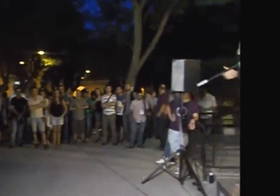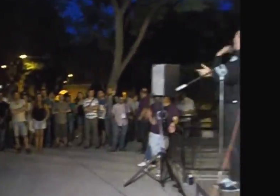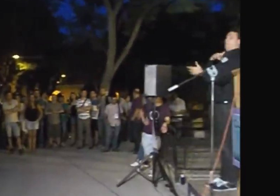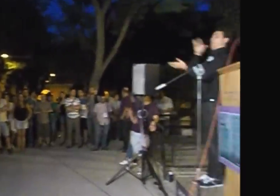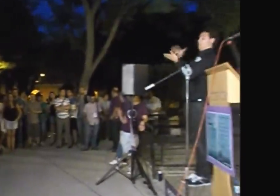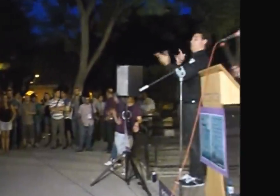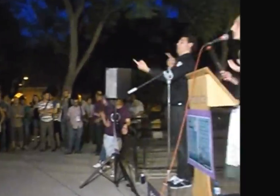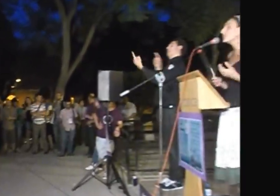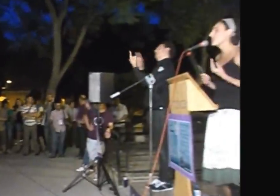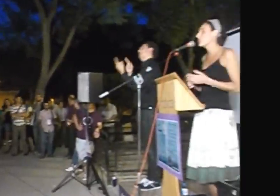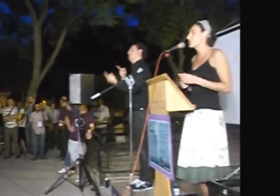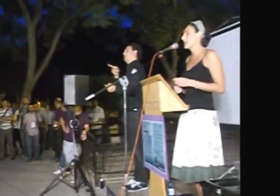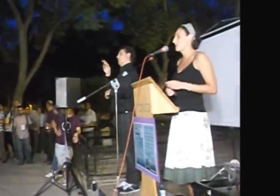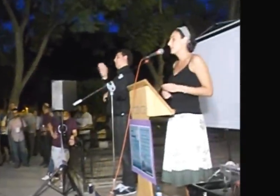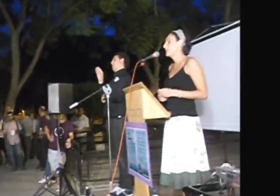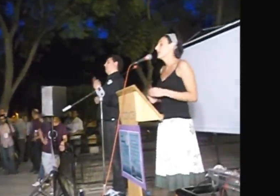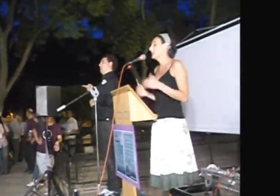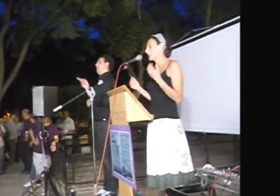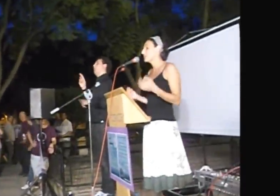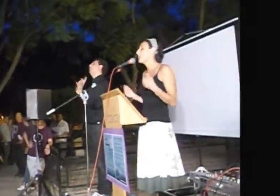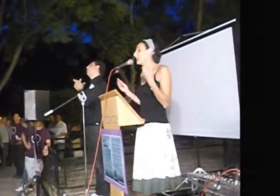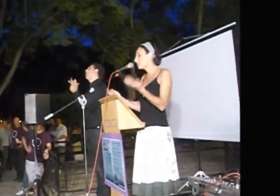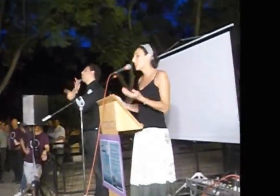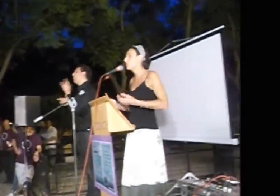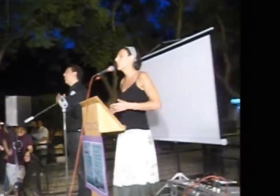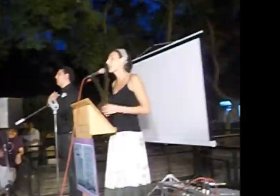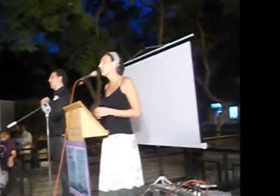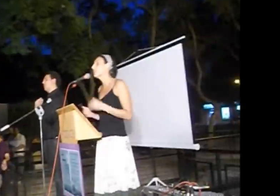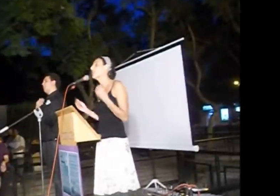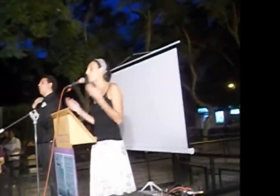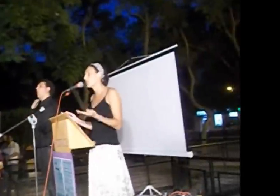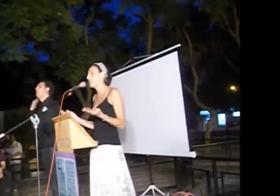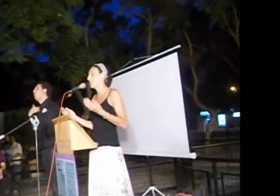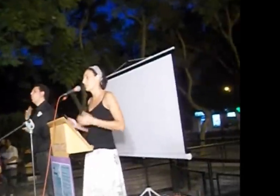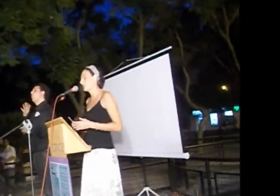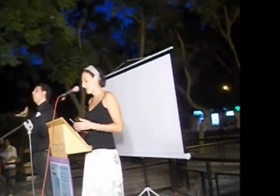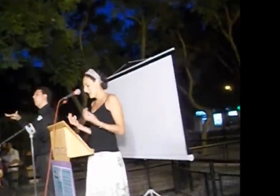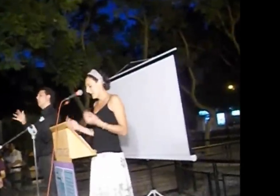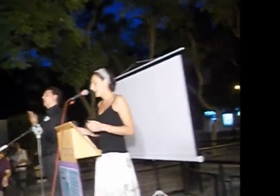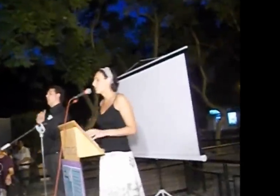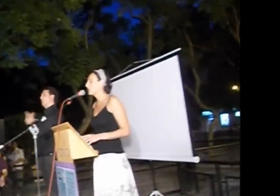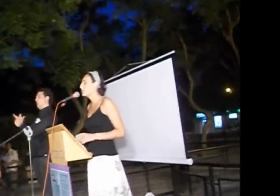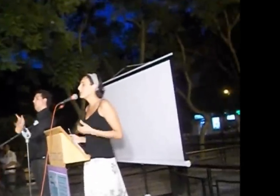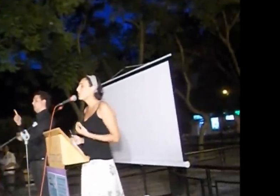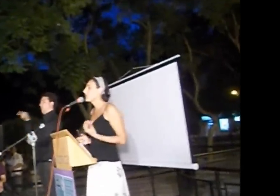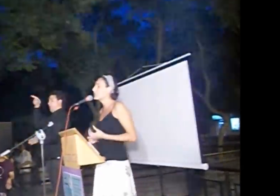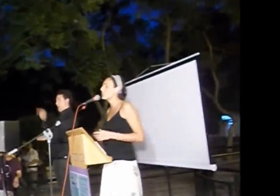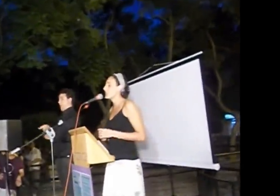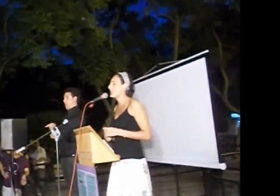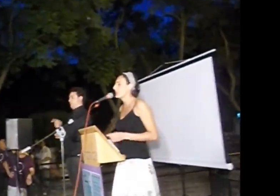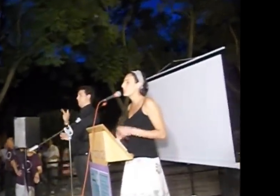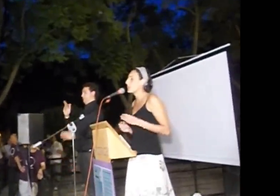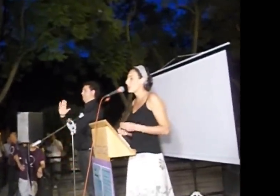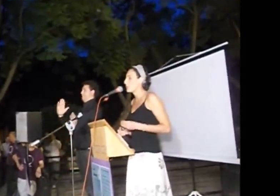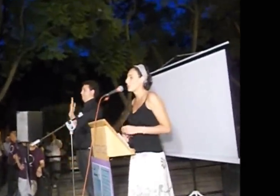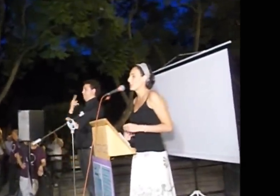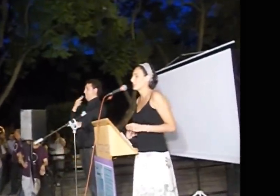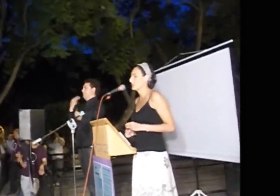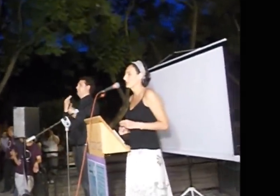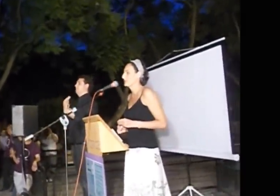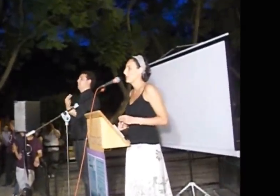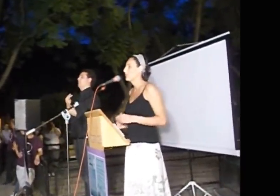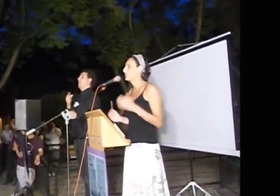reunido cuándo y dónde estaban obligados a contarlo y lo contaron en total tuvieron 135